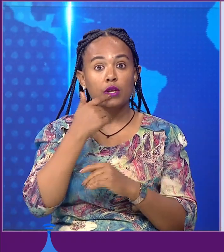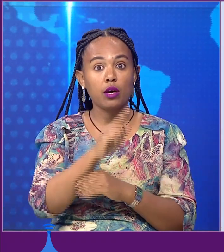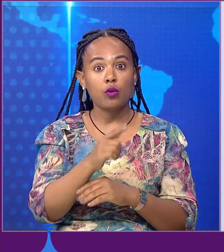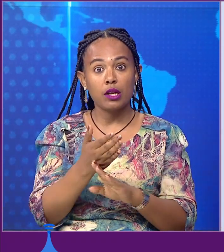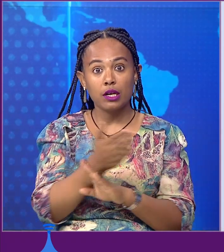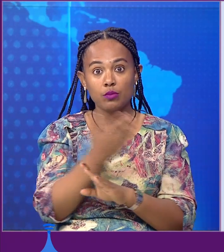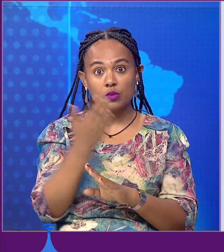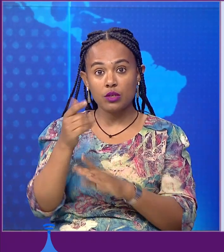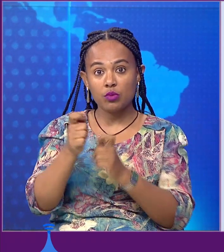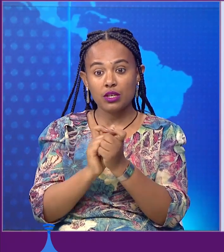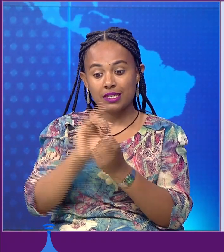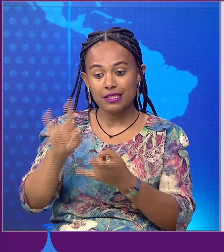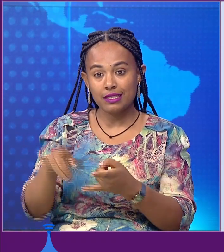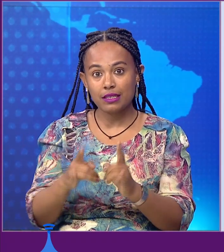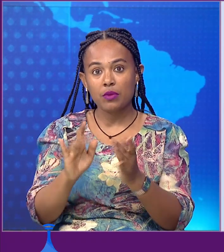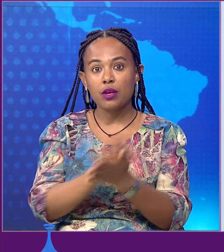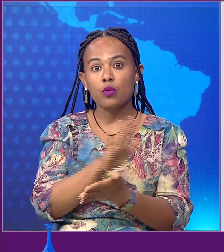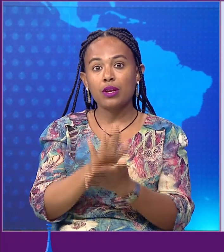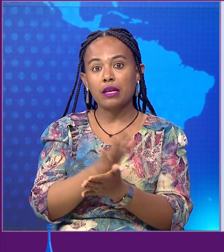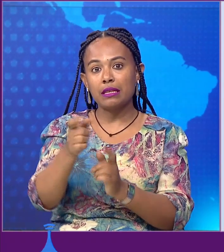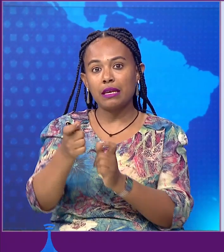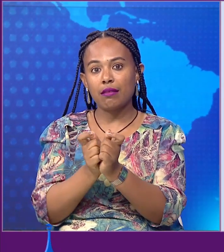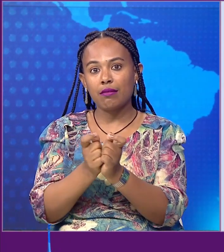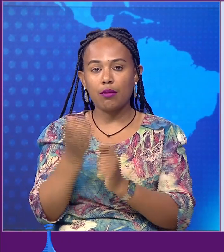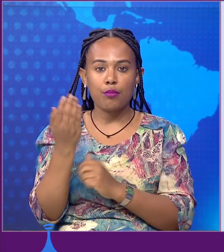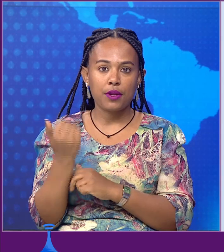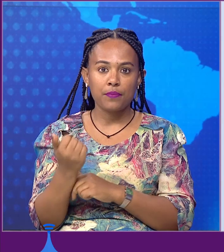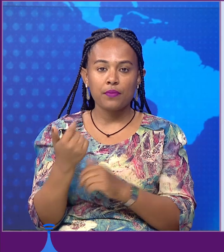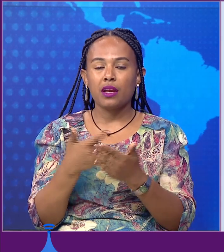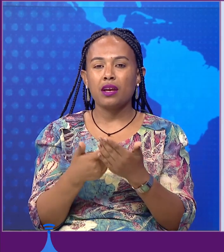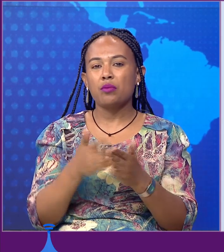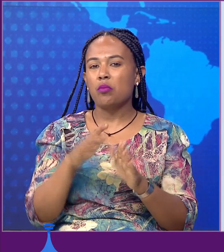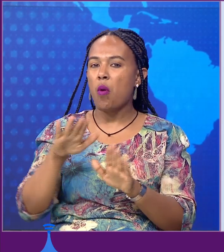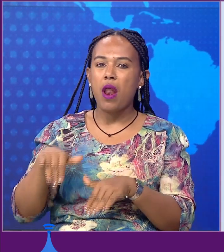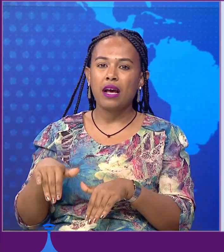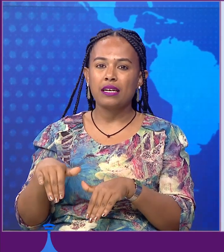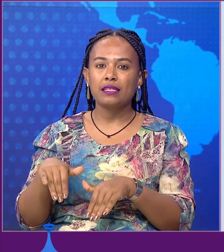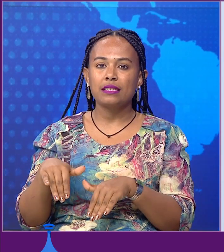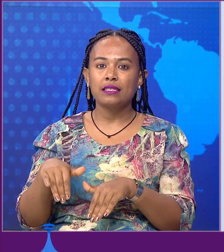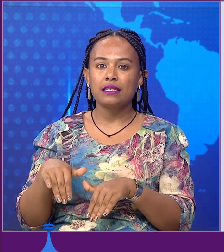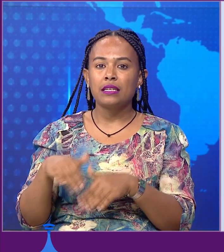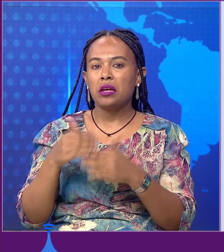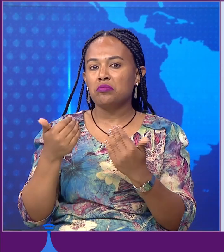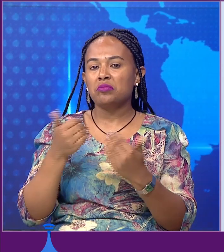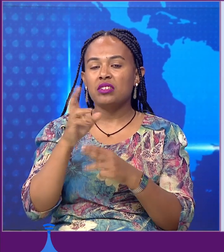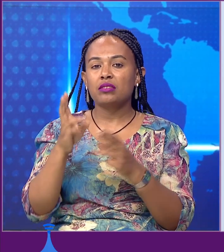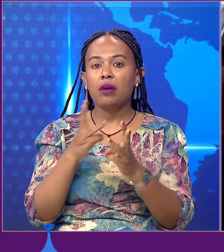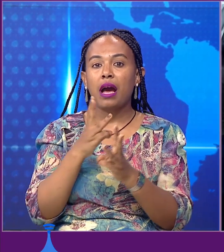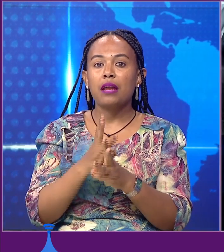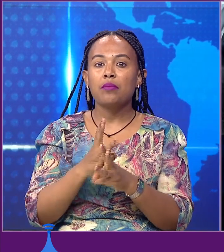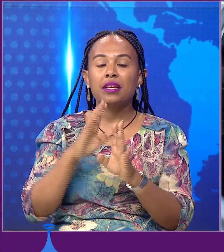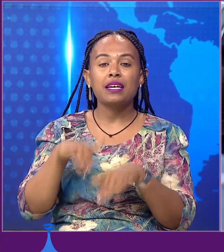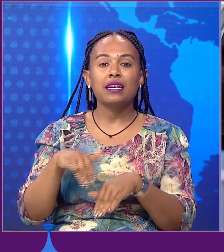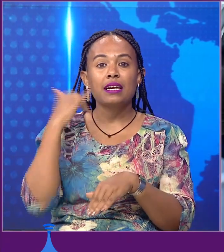የነበረው የቲኬቲንግ ሲስተማችን የወረቀት ቲኬት ነበር የምንጠቀመው። ይሄ ደግሞ ኋላ ቀርና የትም ዓለም ላይ የቀረ አሰራር